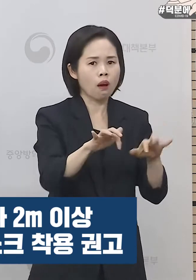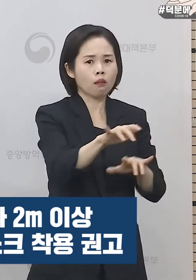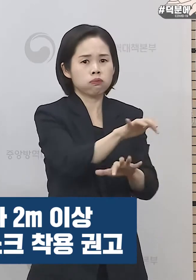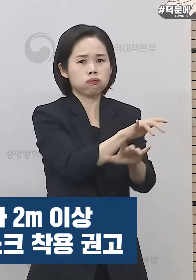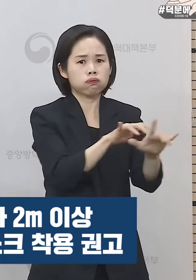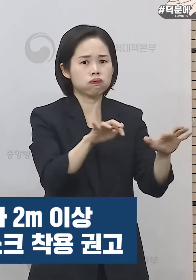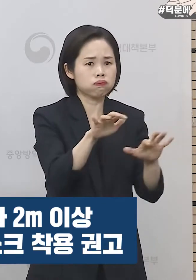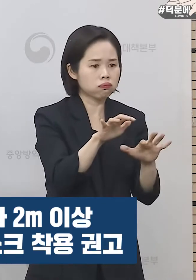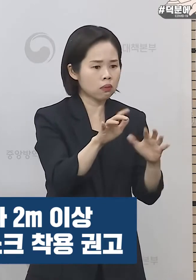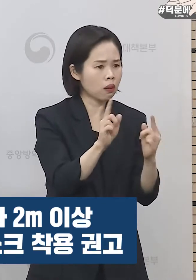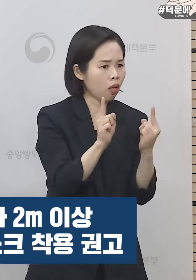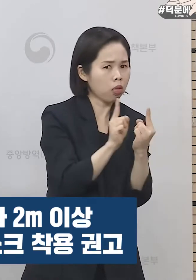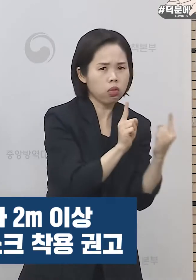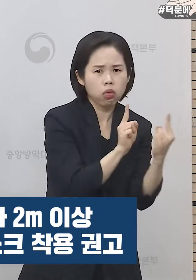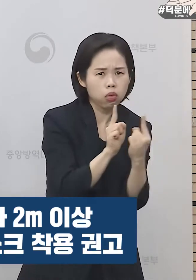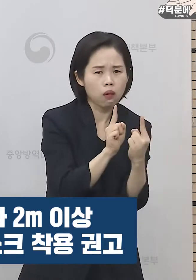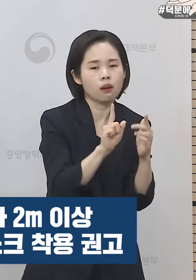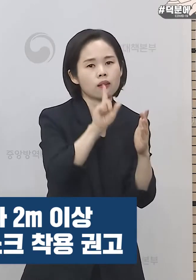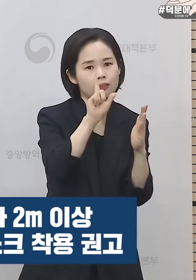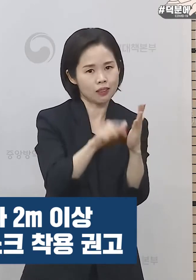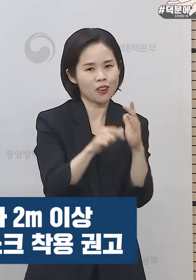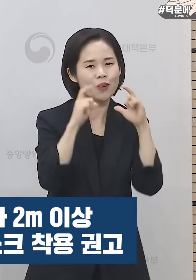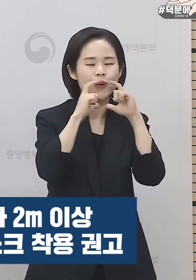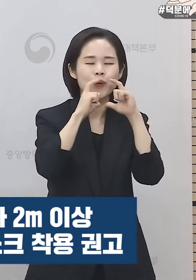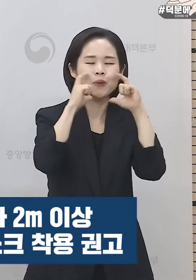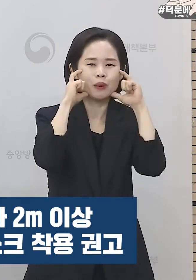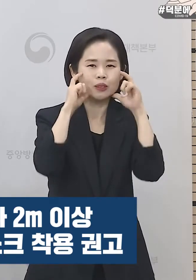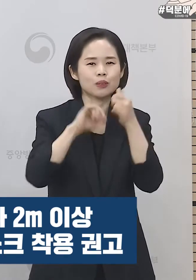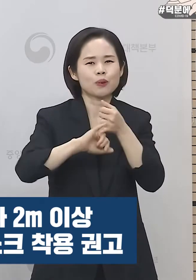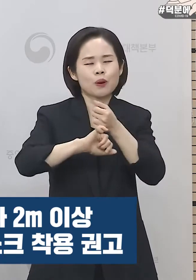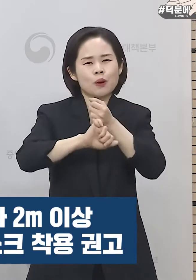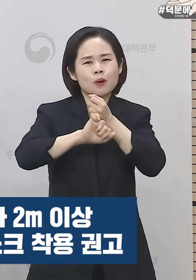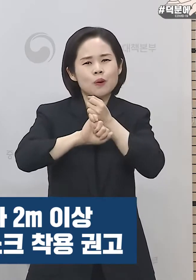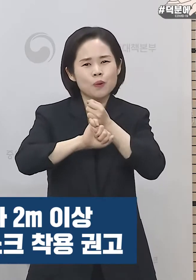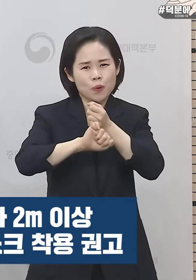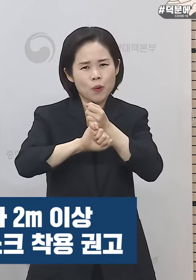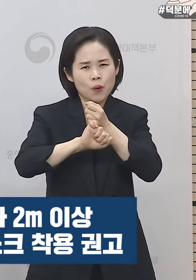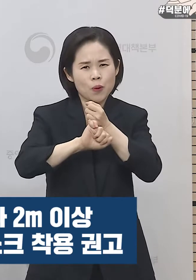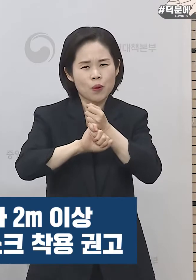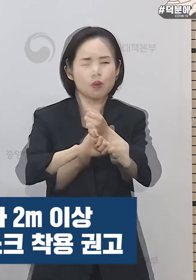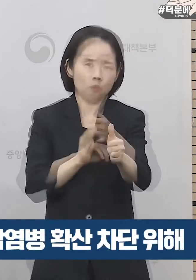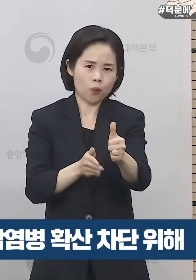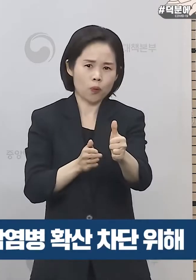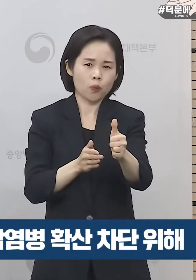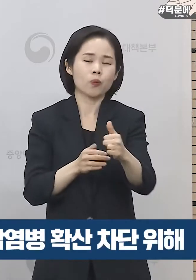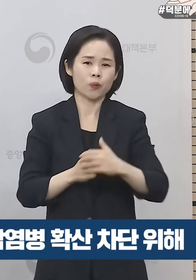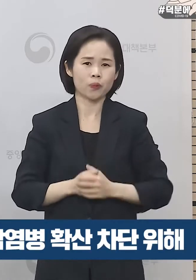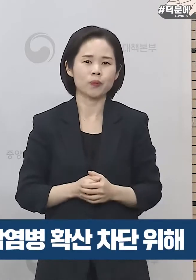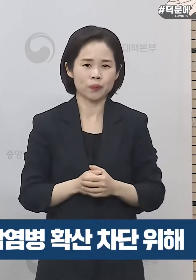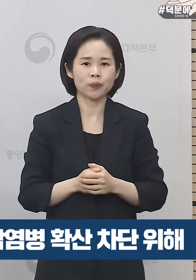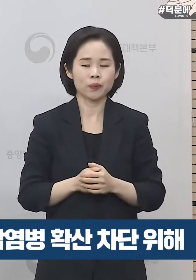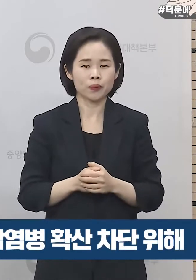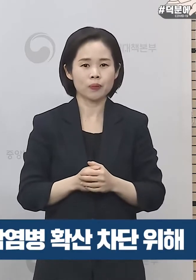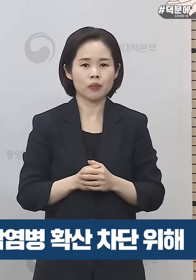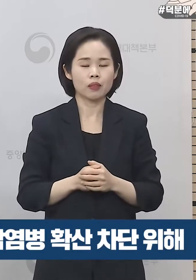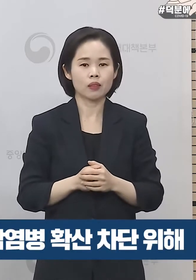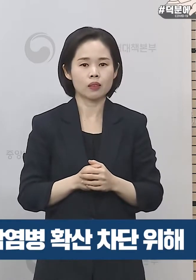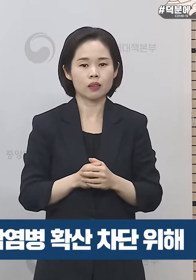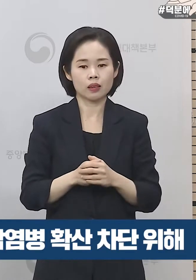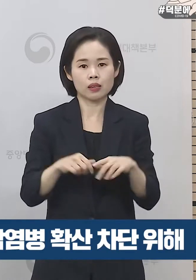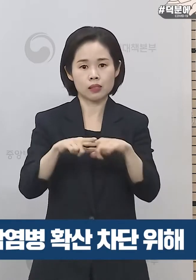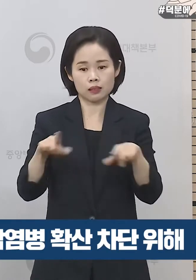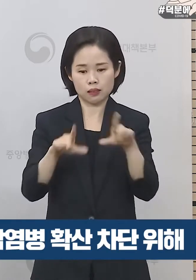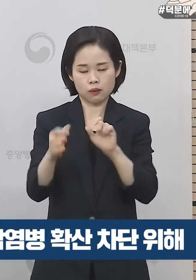두기가 어려운 경우 등 예 마스크 착용을 권고 하기로 하였습니다 생활 속 거리 두기에